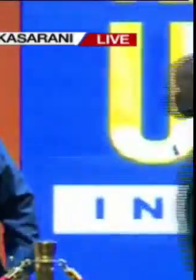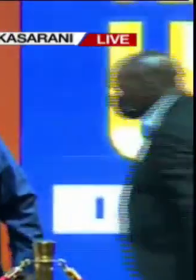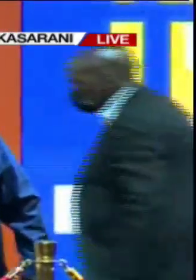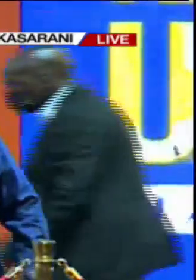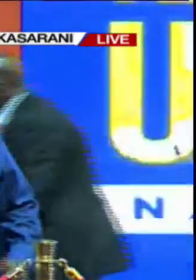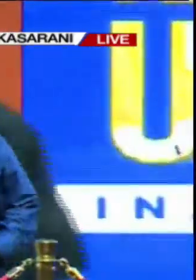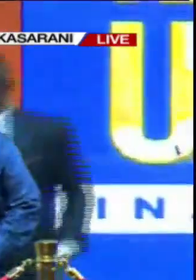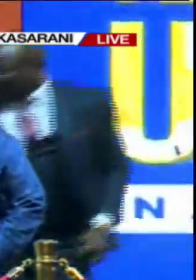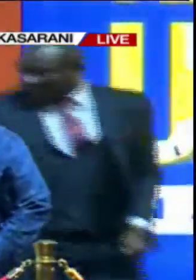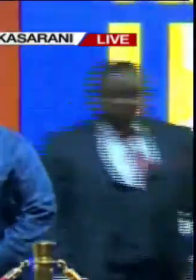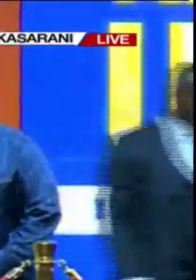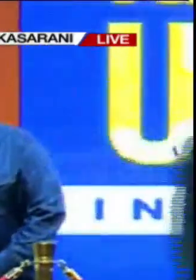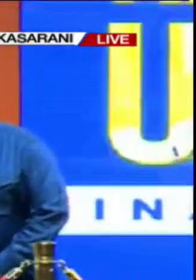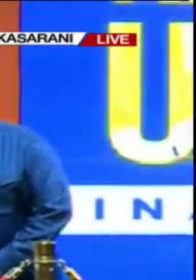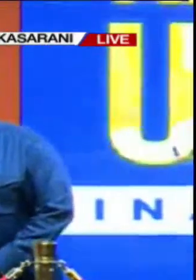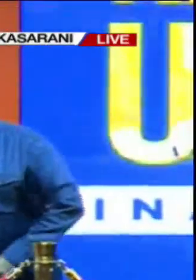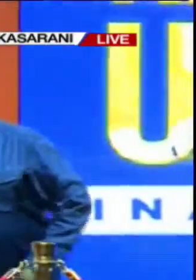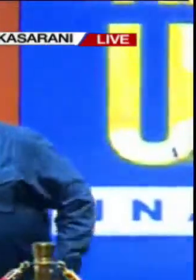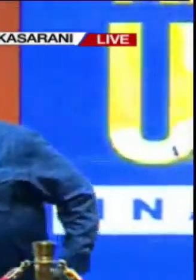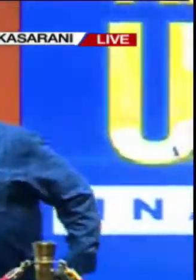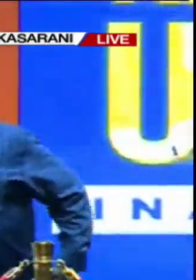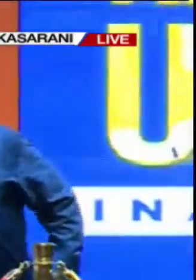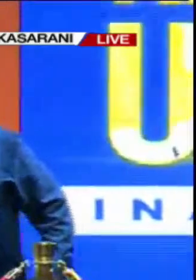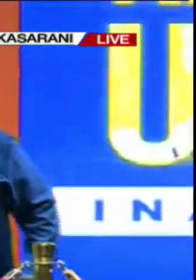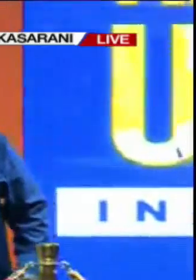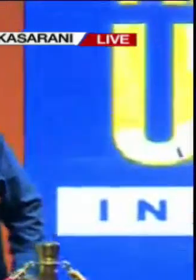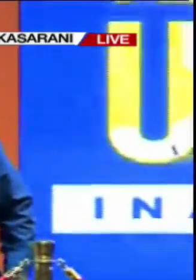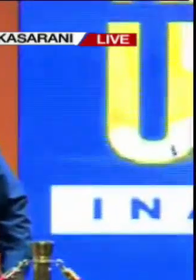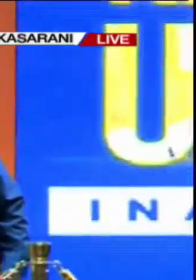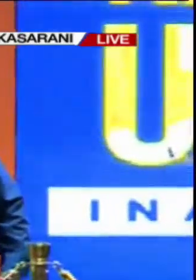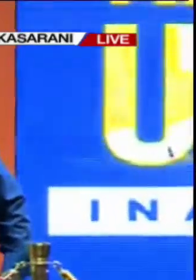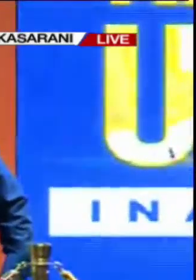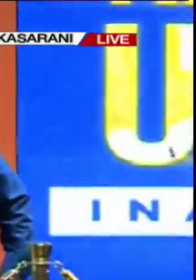Namshukuru shemegi yangu, Raila Amolo Odinga,